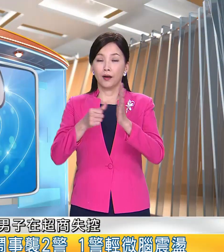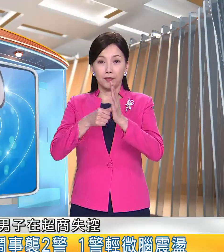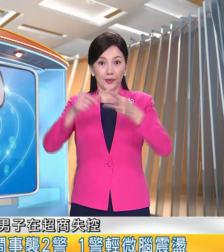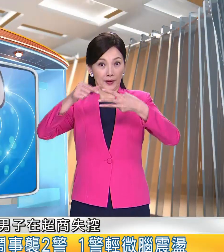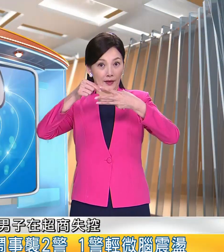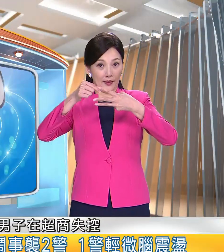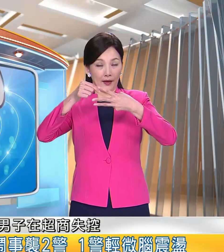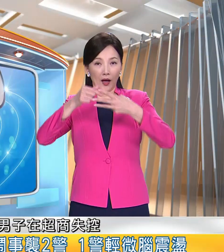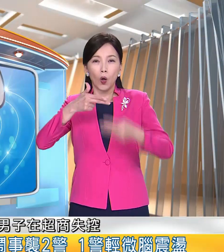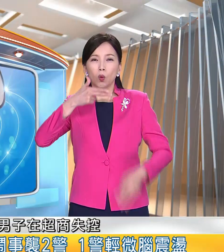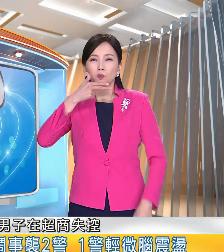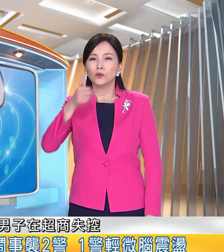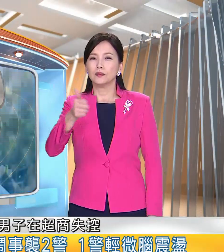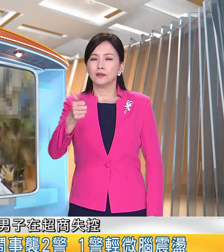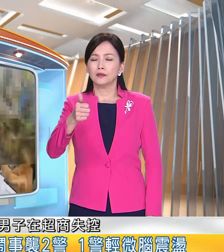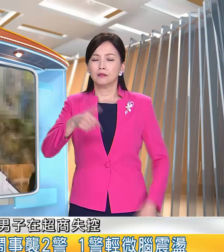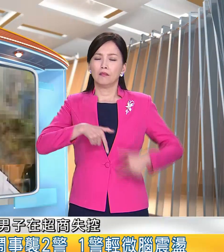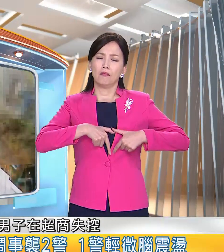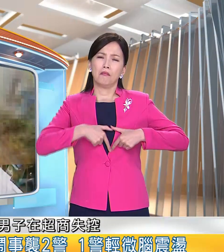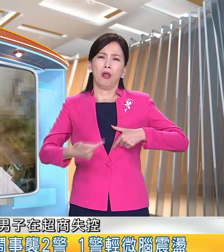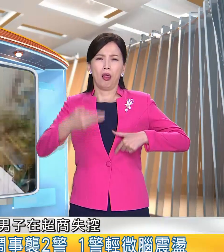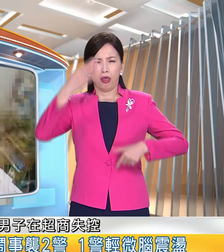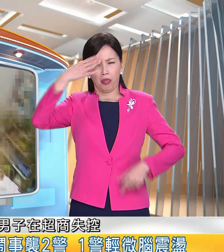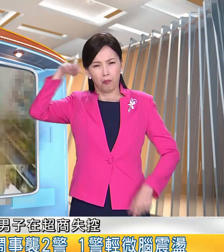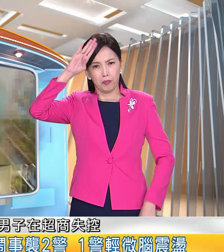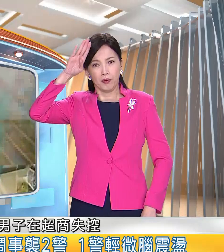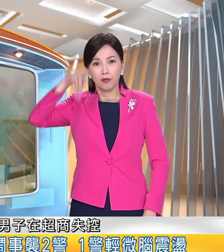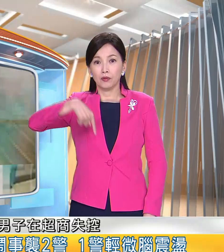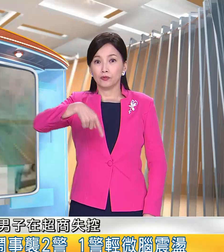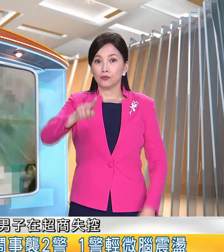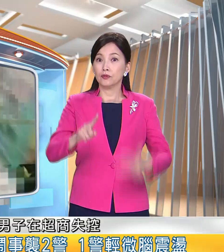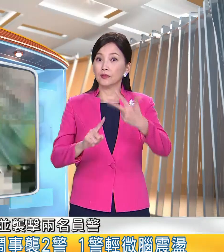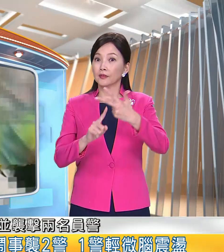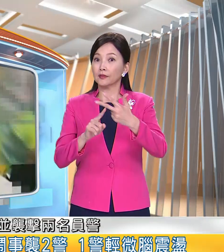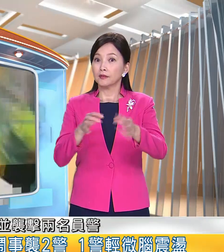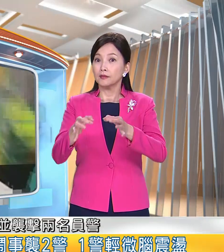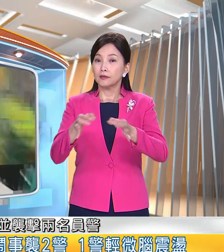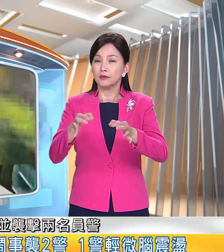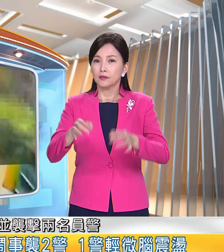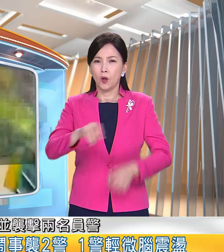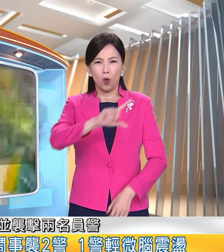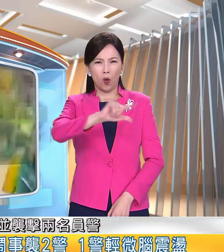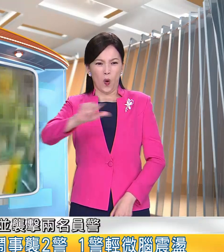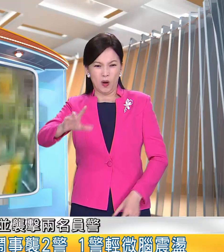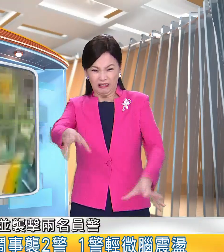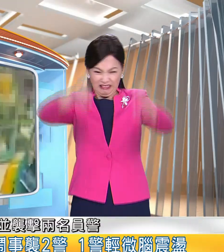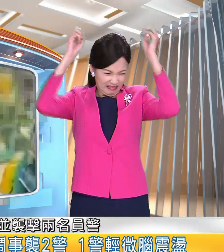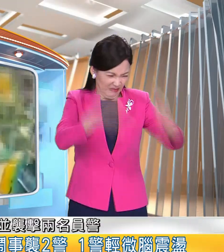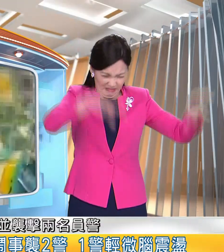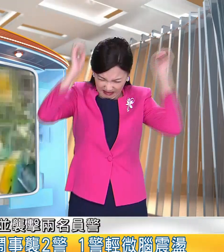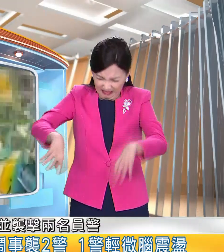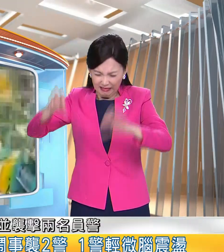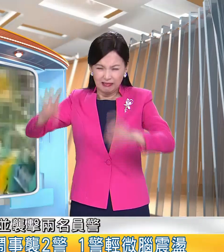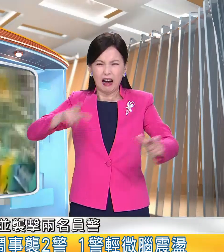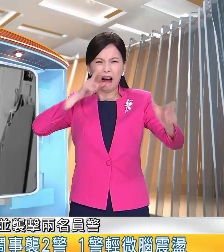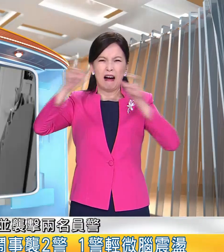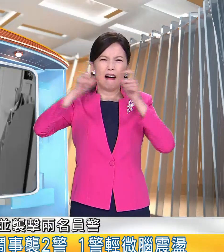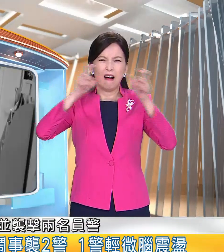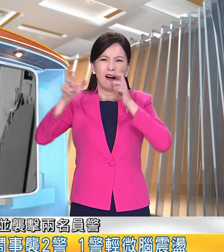桃园一名朱姓男子在超商失控，砸毁店内的物品，并且袭击两